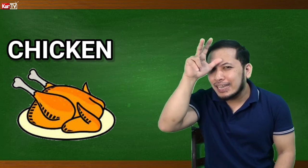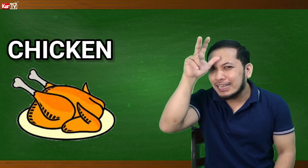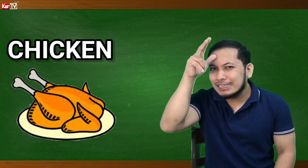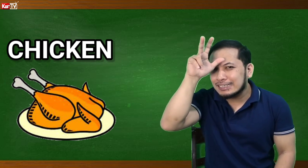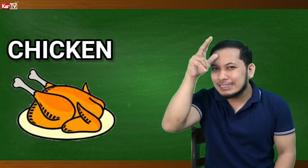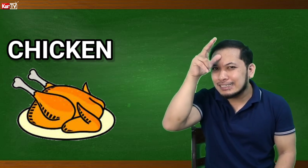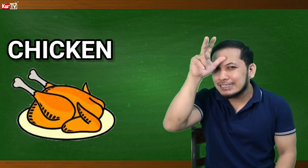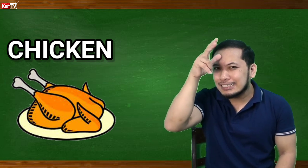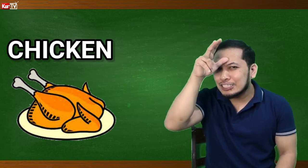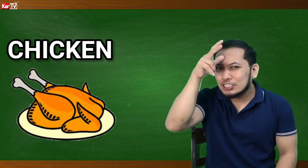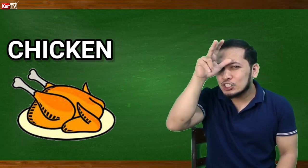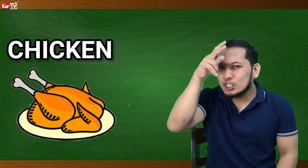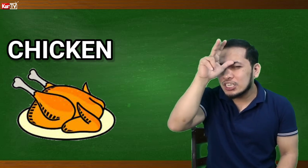Chicken. Chicken.